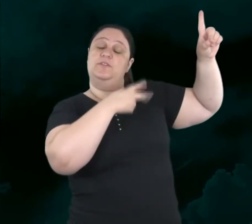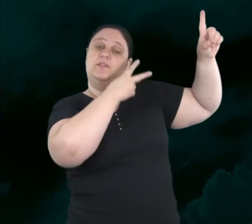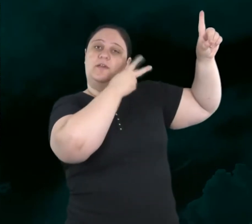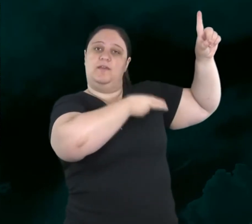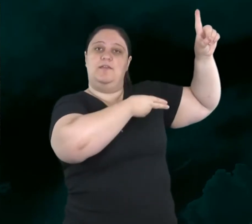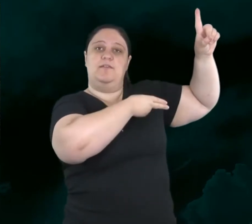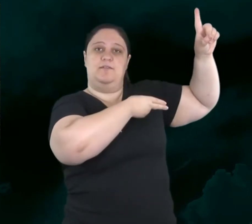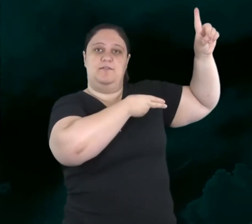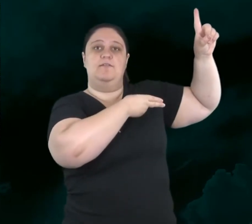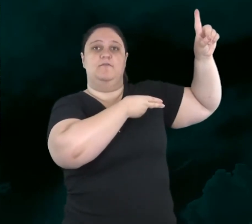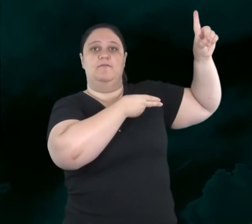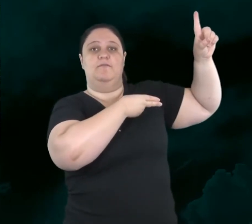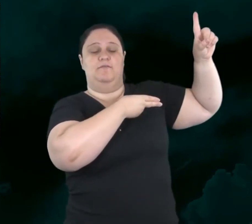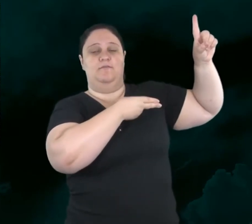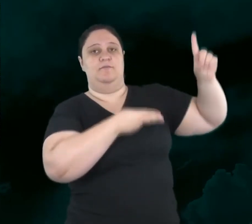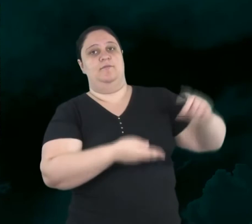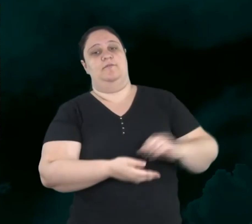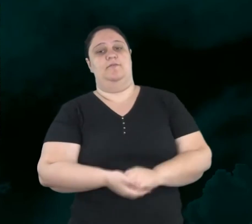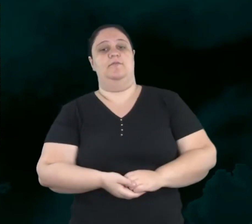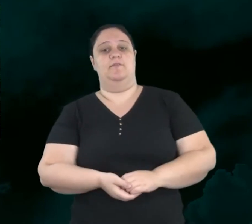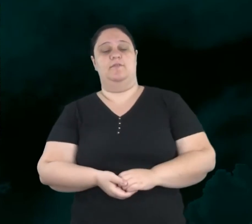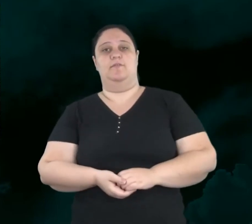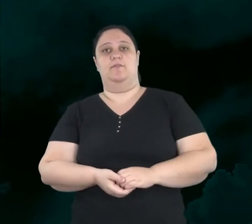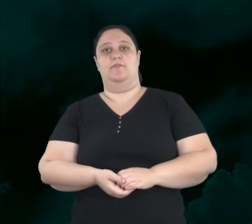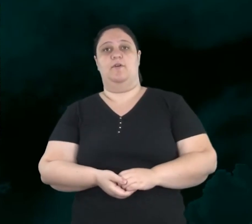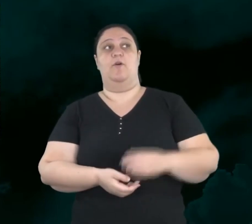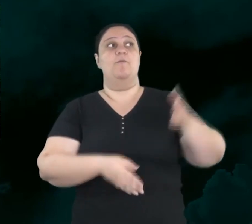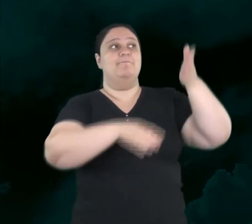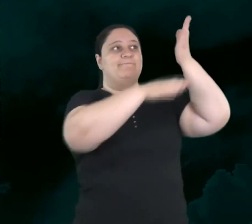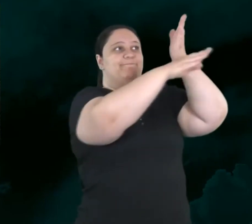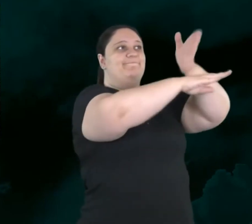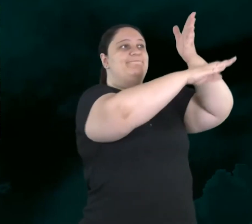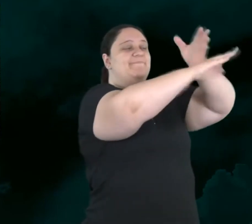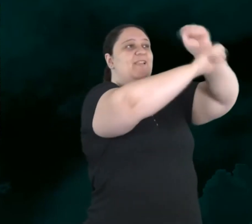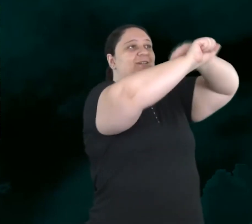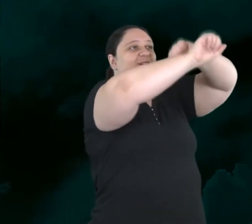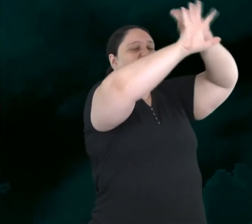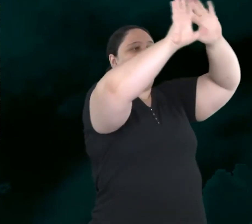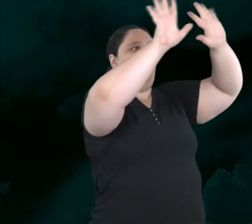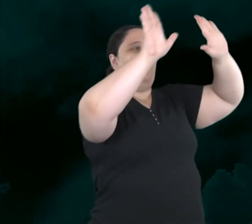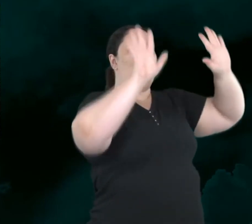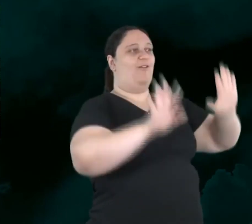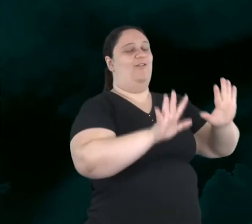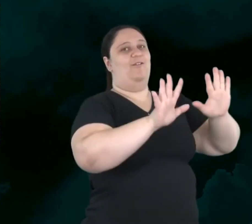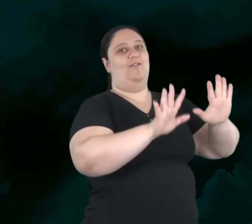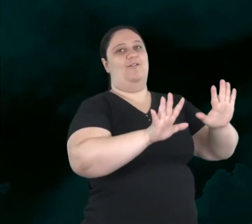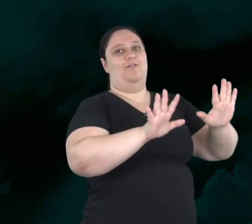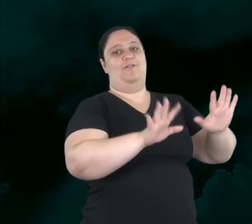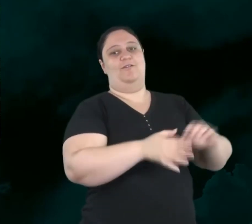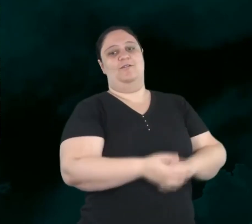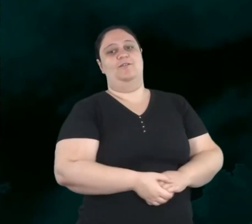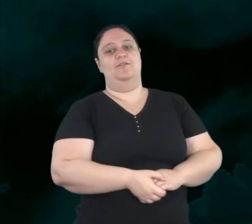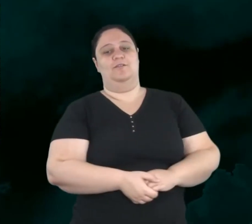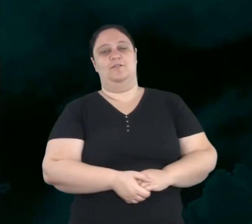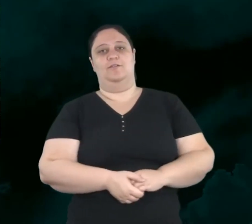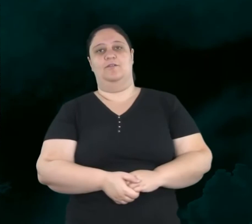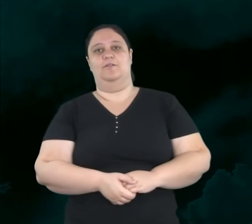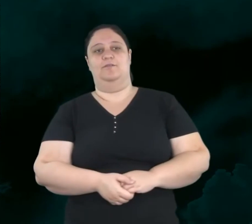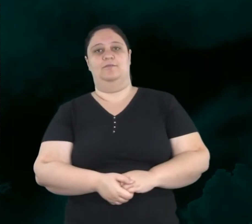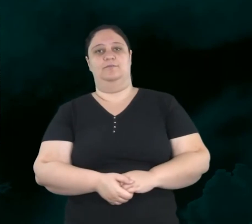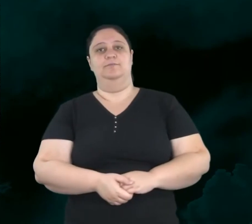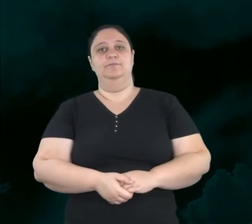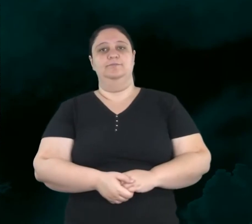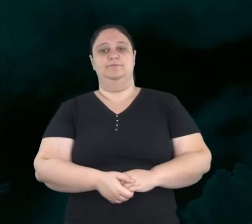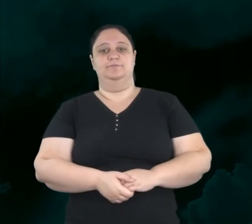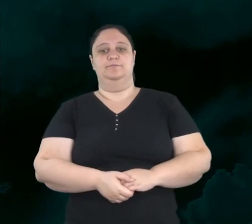nossa esperança é sermos glorificados com a glória de Deus por meio da vida e por meio da natureza de Deus.